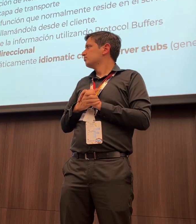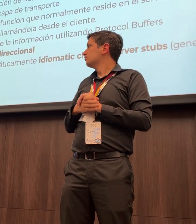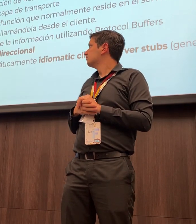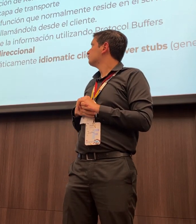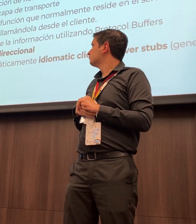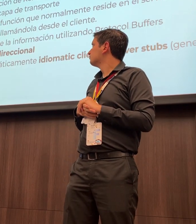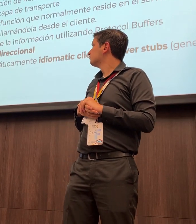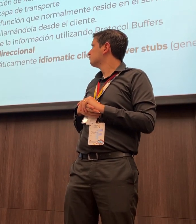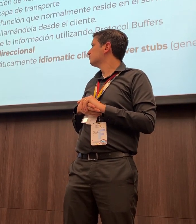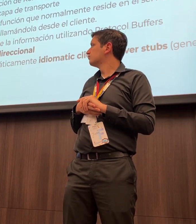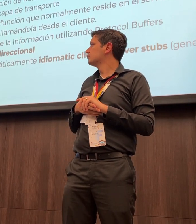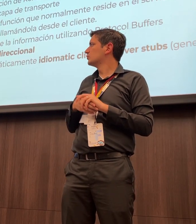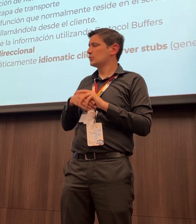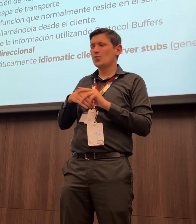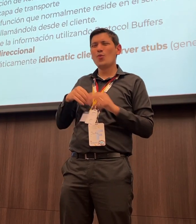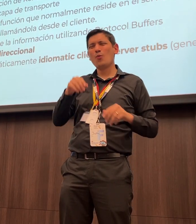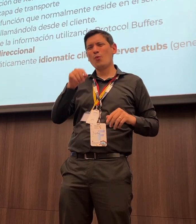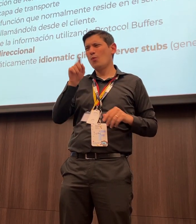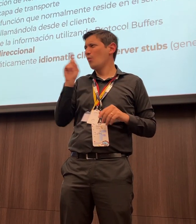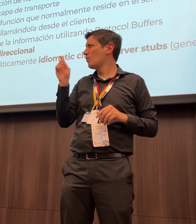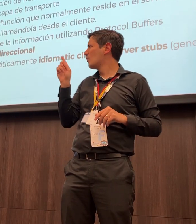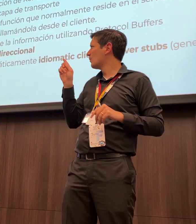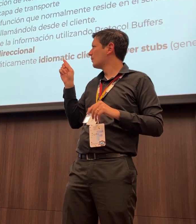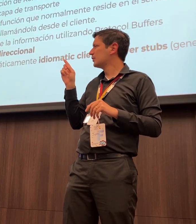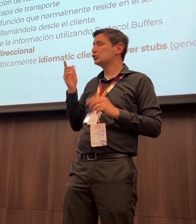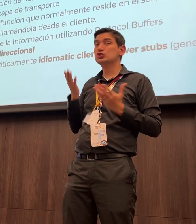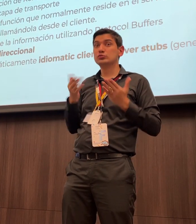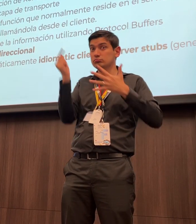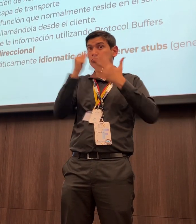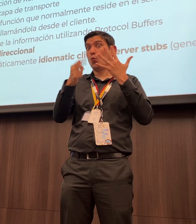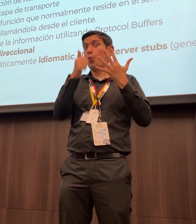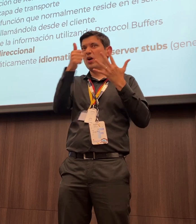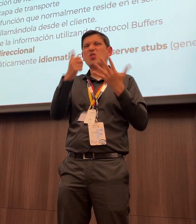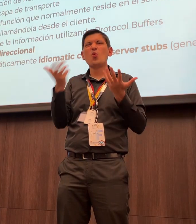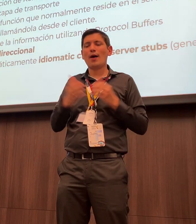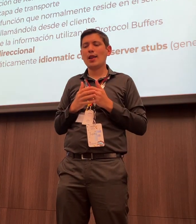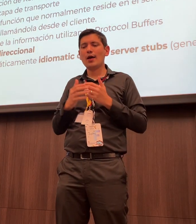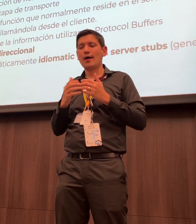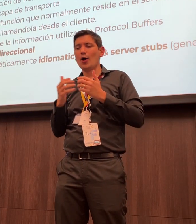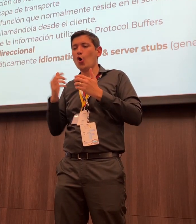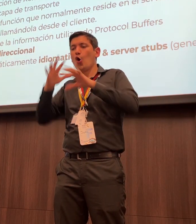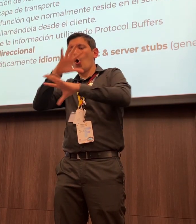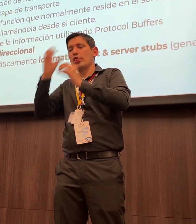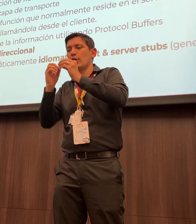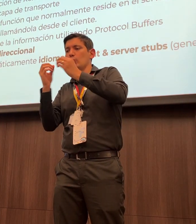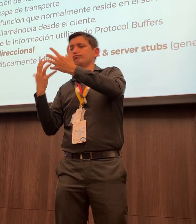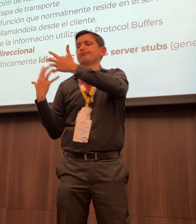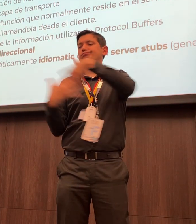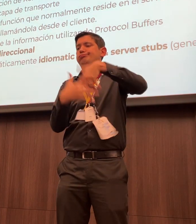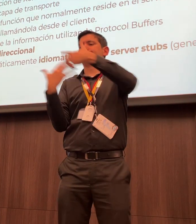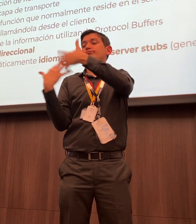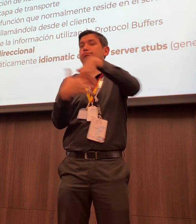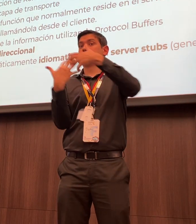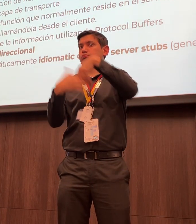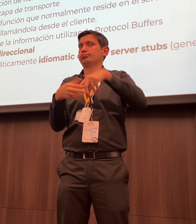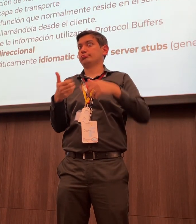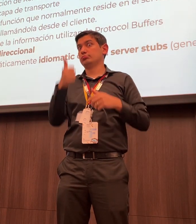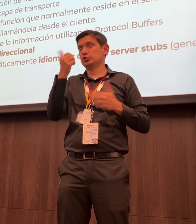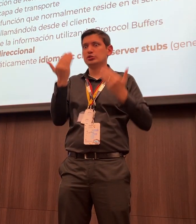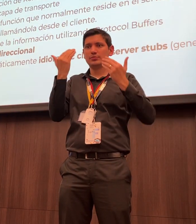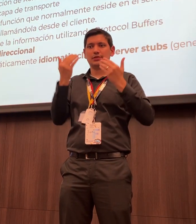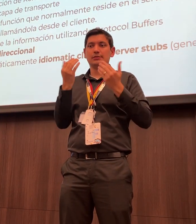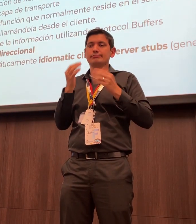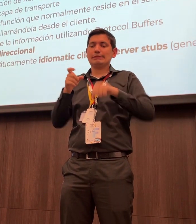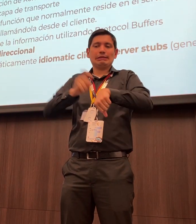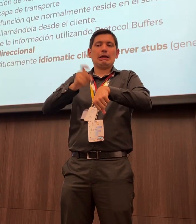lo que sería el protocol buffers, tenemos un beneficio muy importante que es la generación de código. Esto es importante porque nos va a salvar de